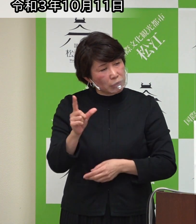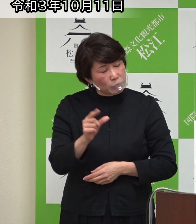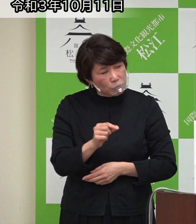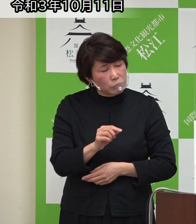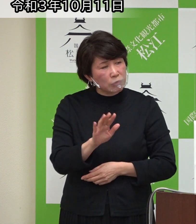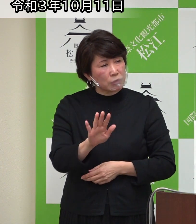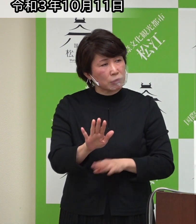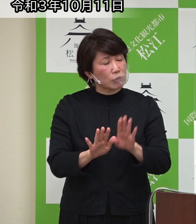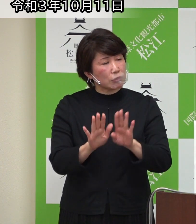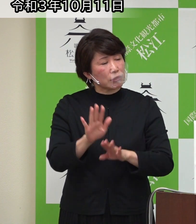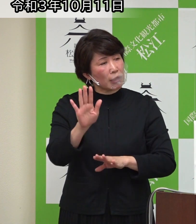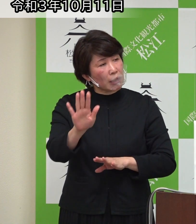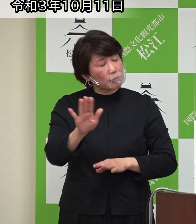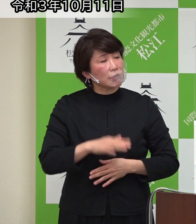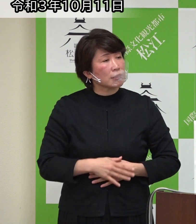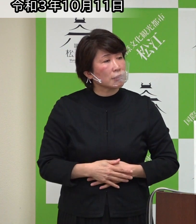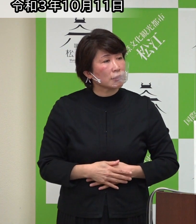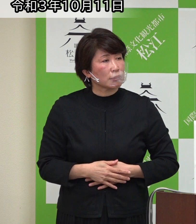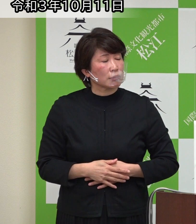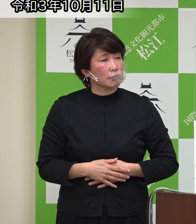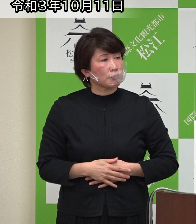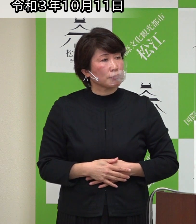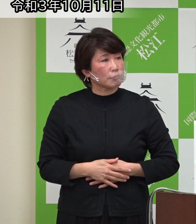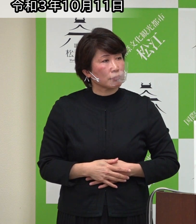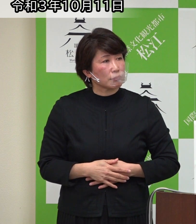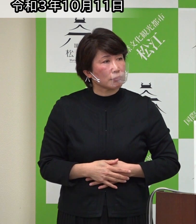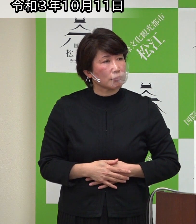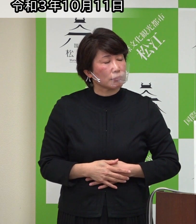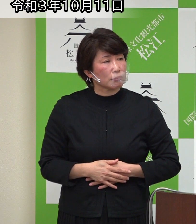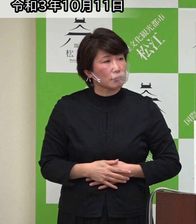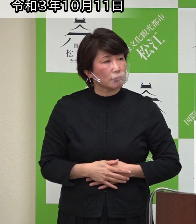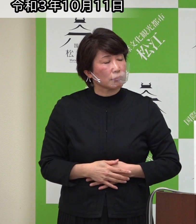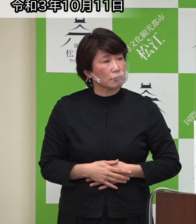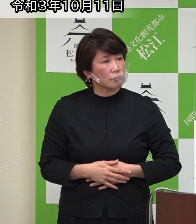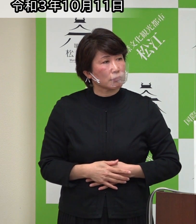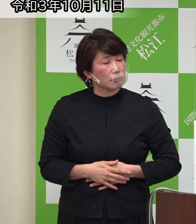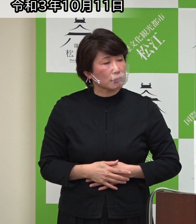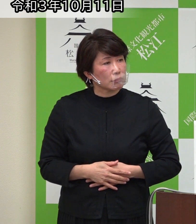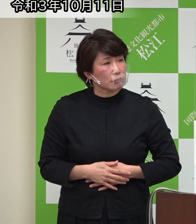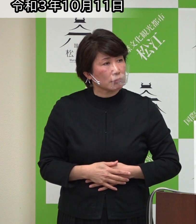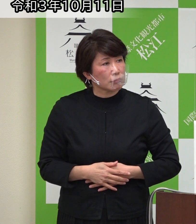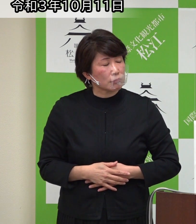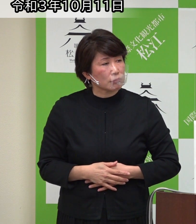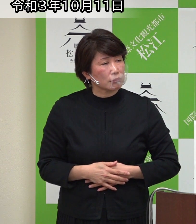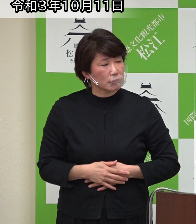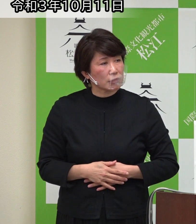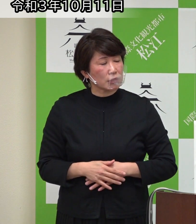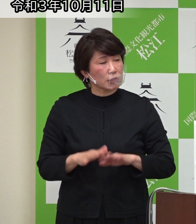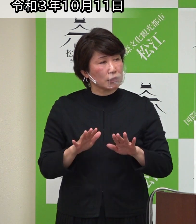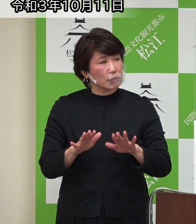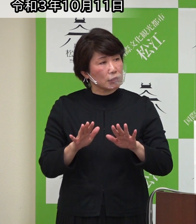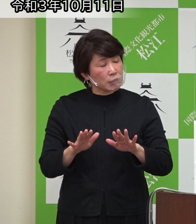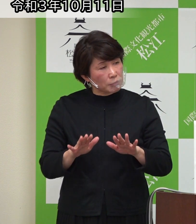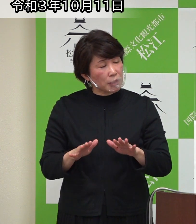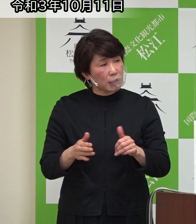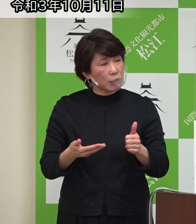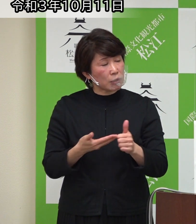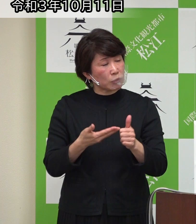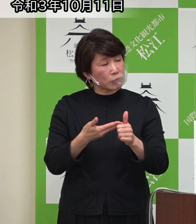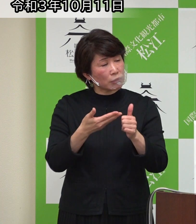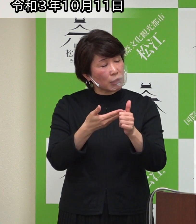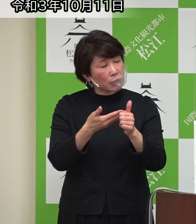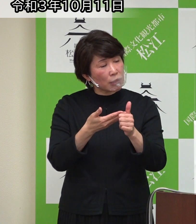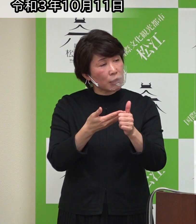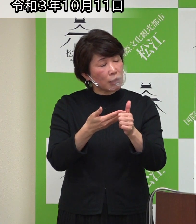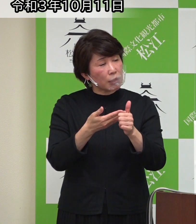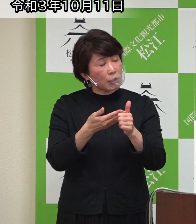と思います。 あの市長の考えの中に、おそらくこの人口減といいますか、子育てがしやすいっていうね、ことを問題意識の中に